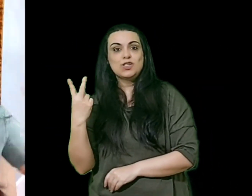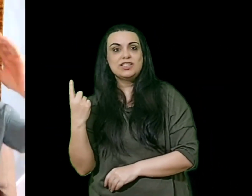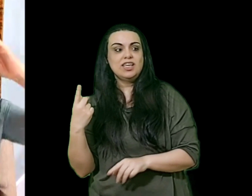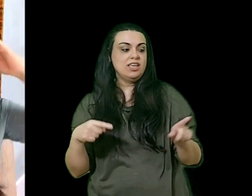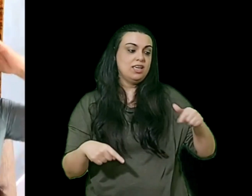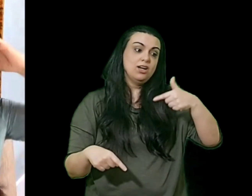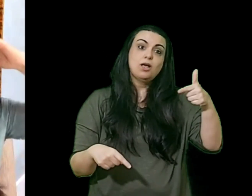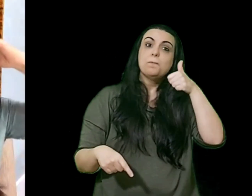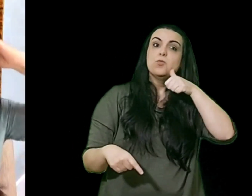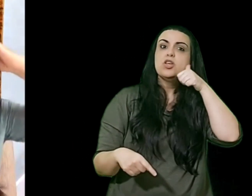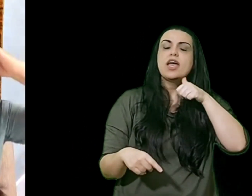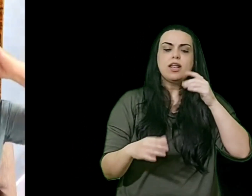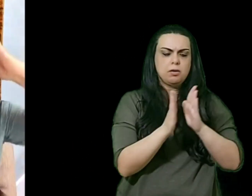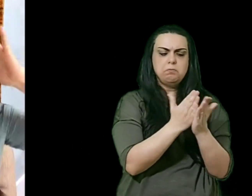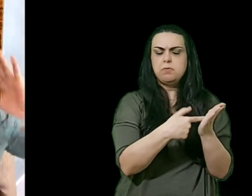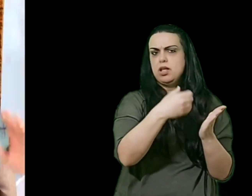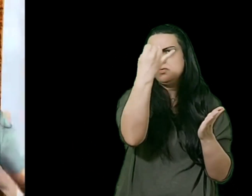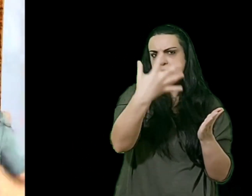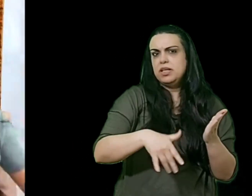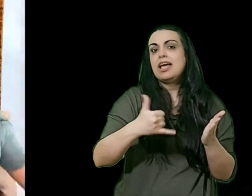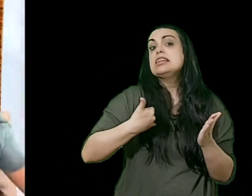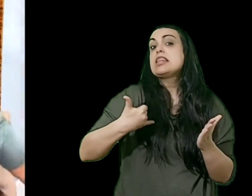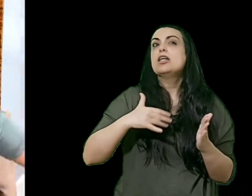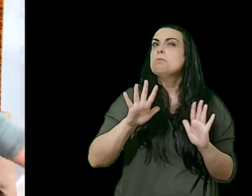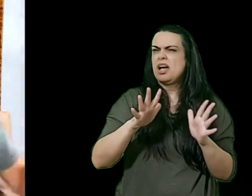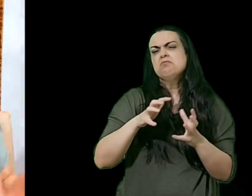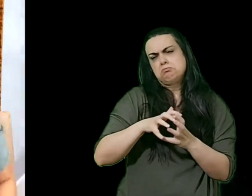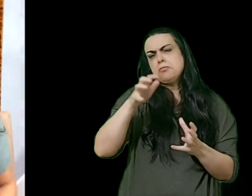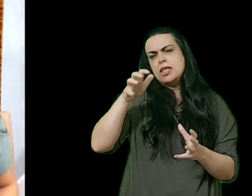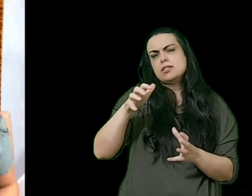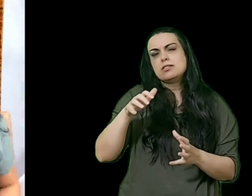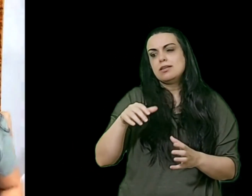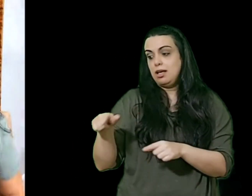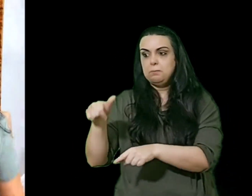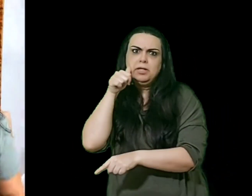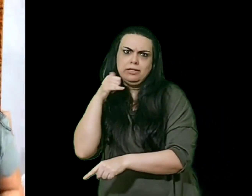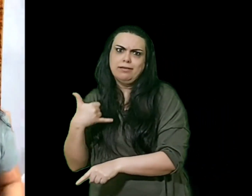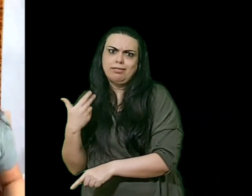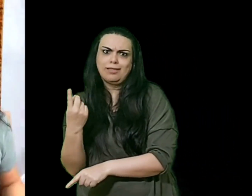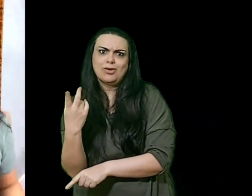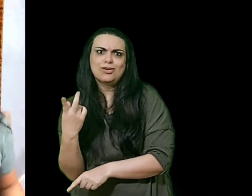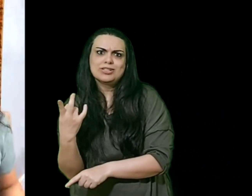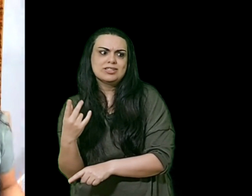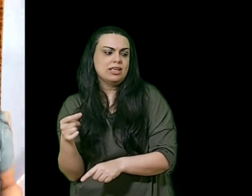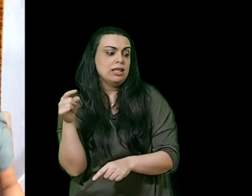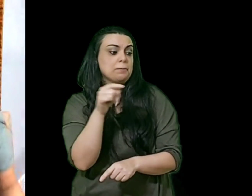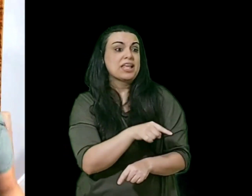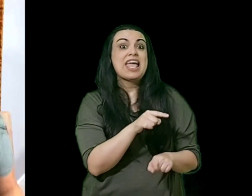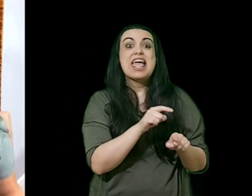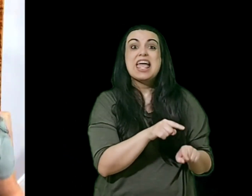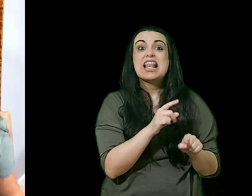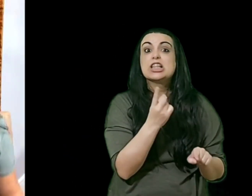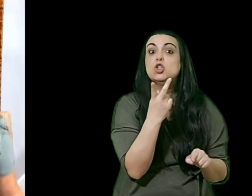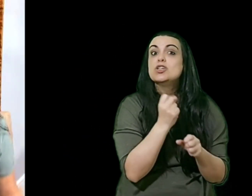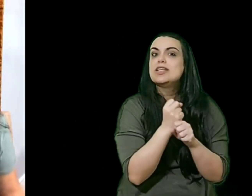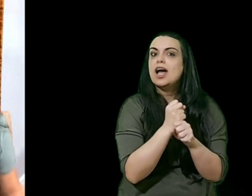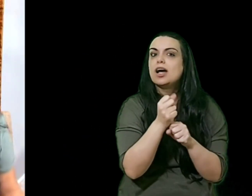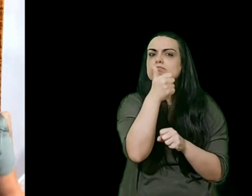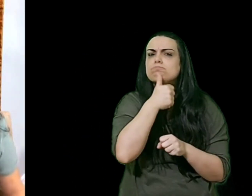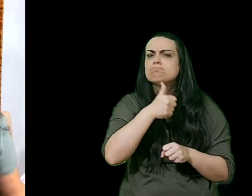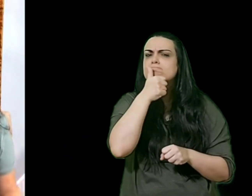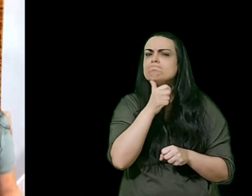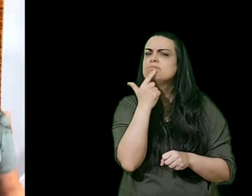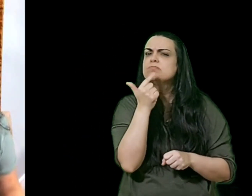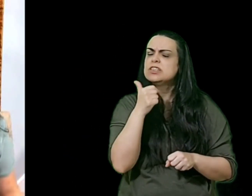mulher que a Bíblia não diz quantos anos ela tem, mas obviamente muito mais velha do que a menina, porque 12 anos ela tem só de enfermidade. 12